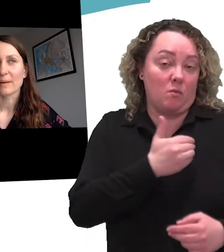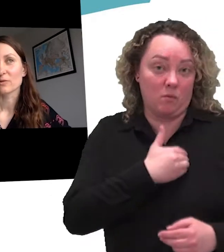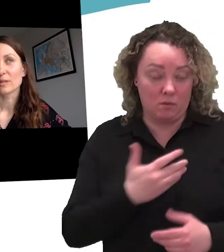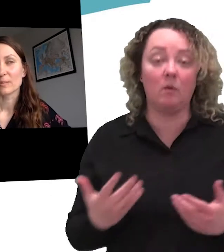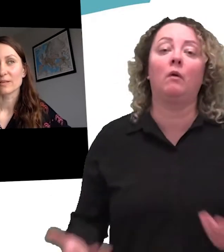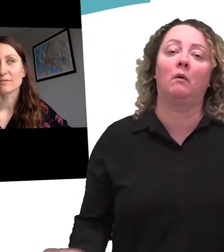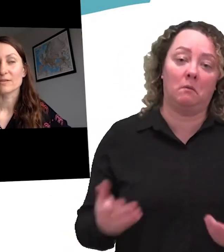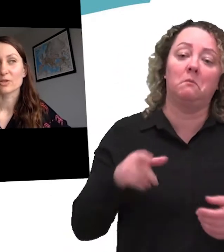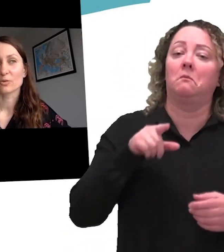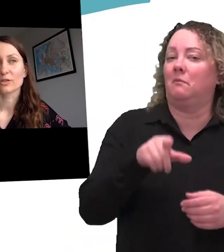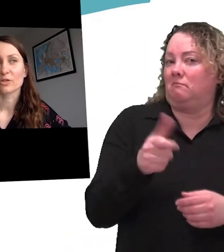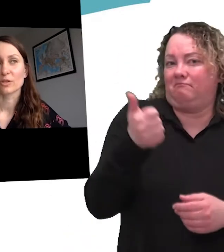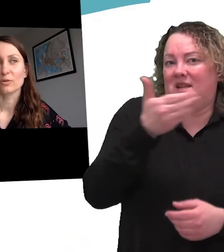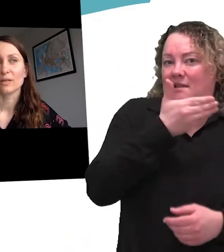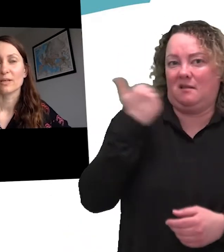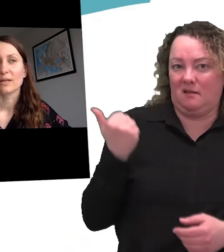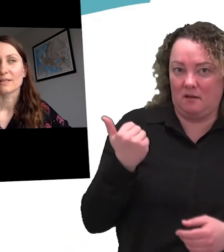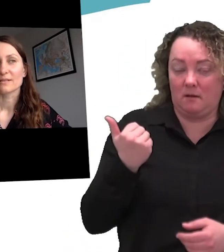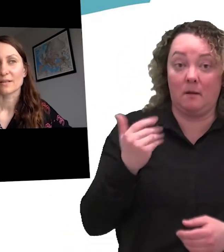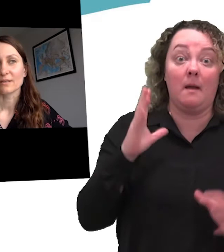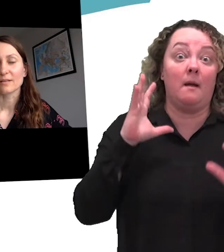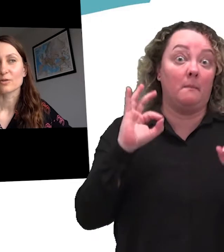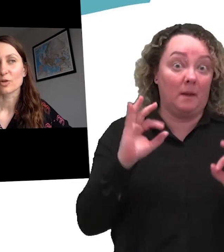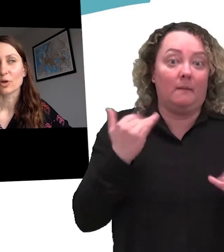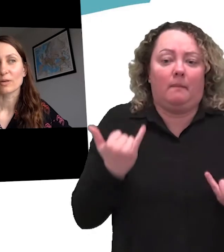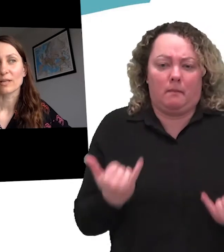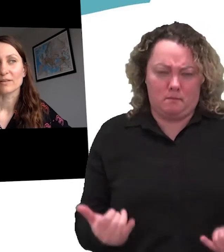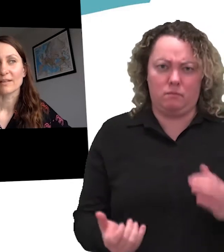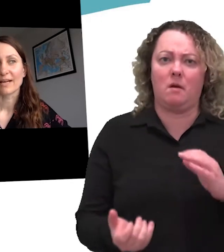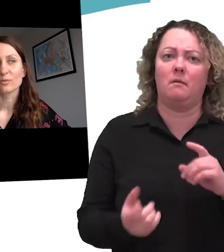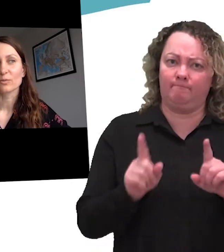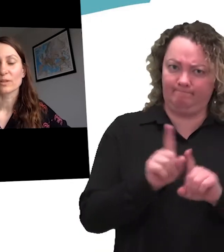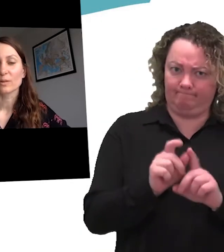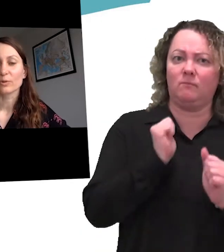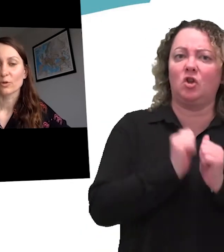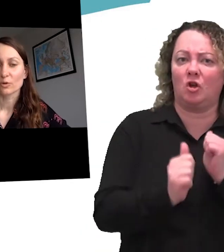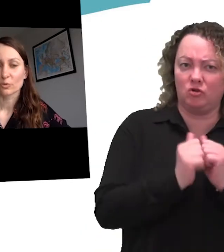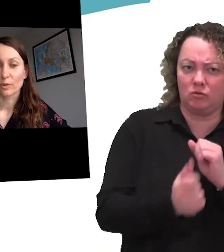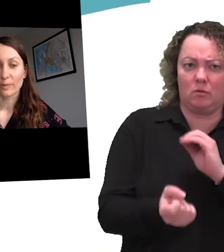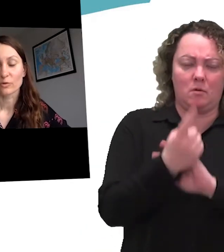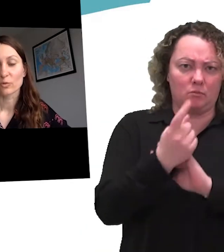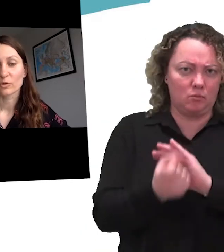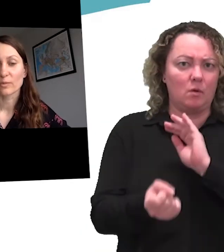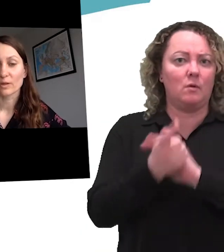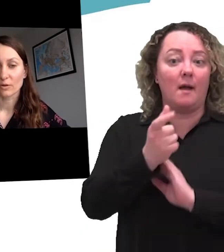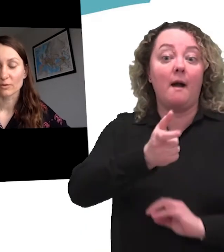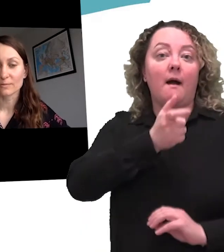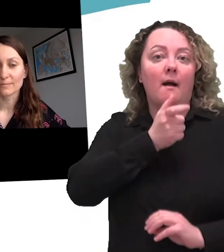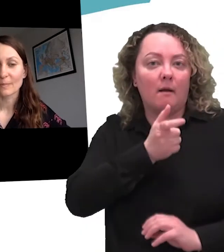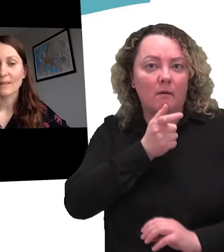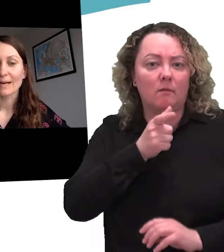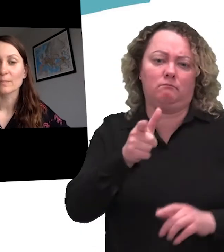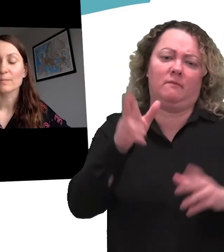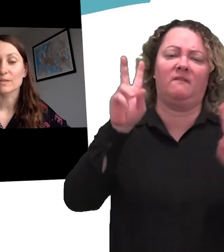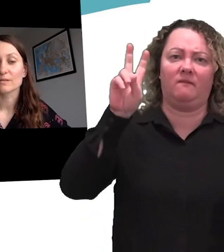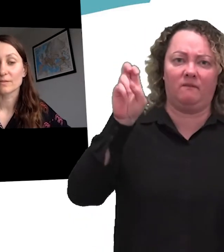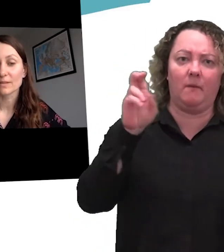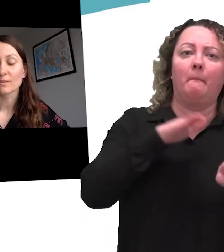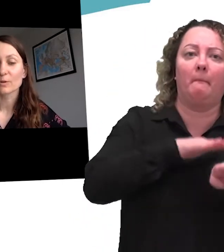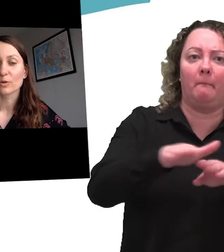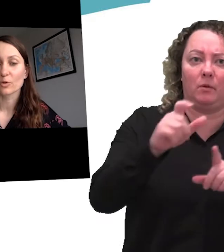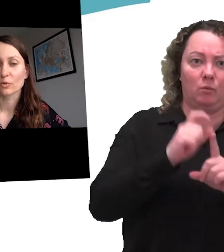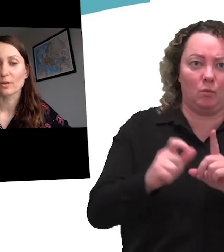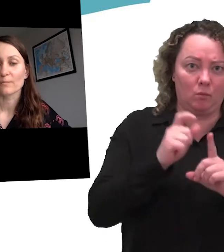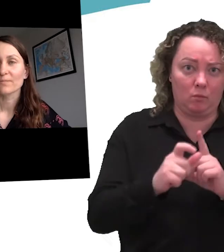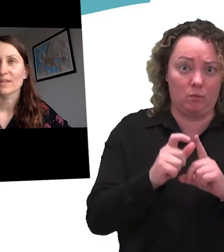bet, pavyzdžiui, dabar vis dažniau ir dažniau atsiranda visokių angliavandenių, kurie yra pilno grūdo. Pavyzdžiui, tų pačių makaronų galima